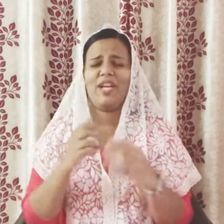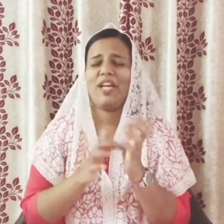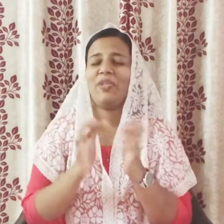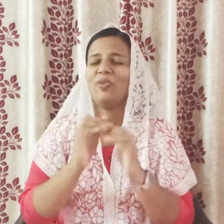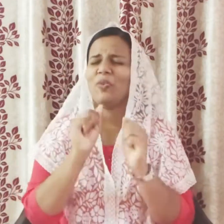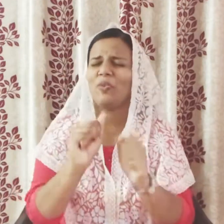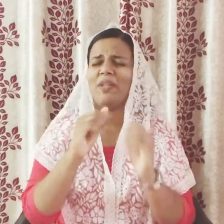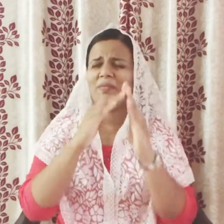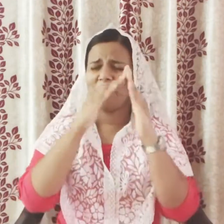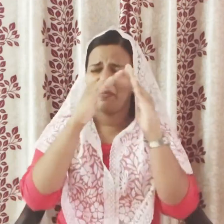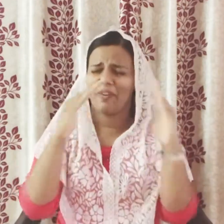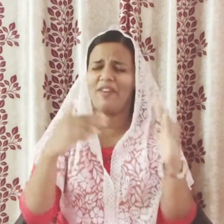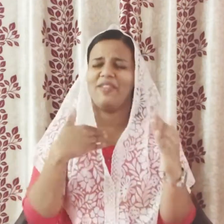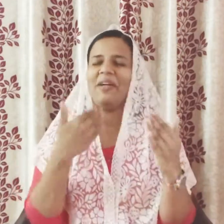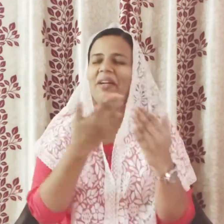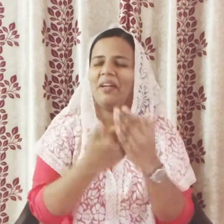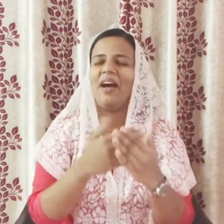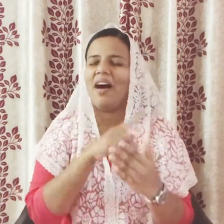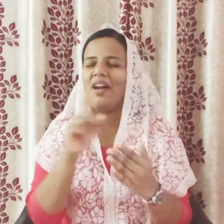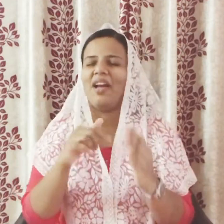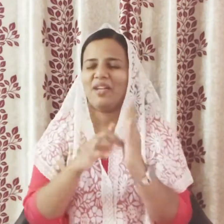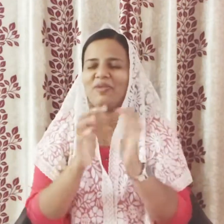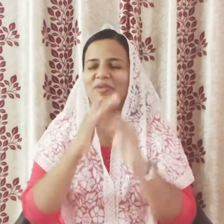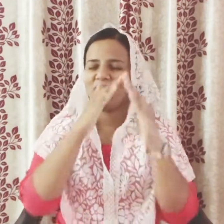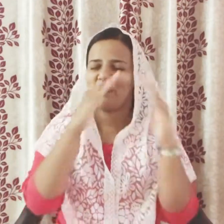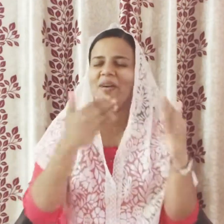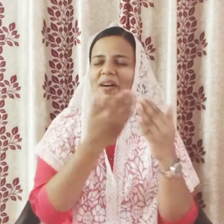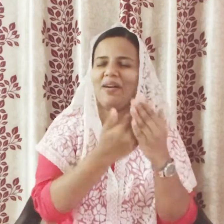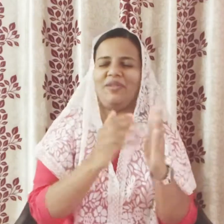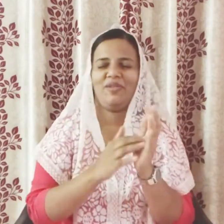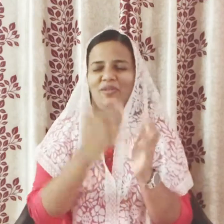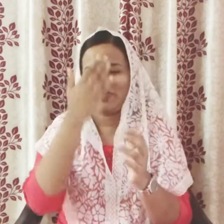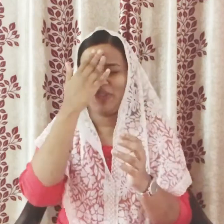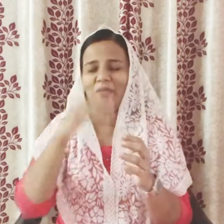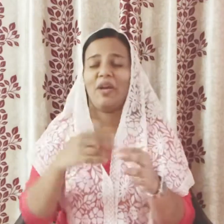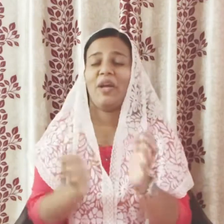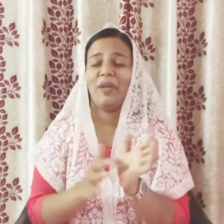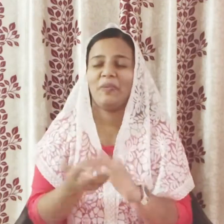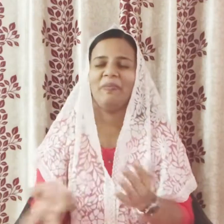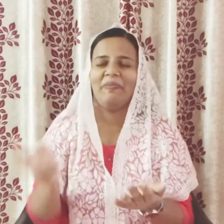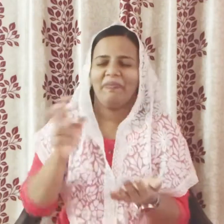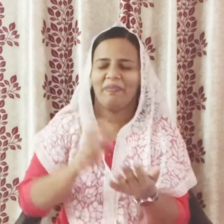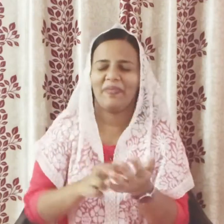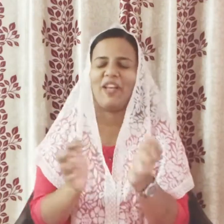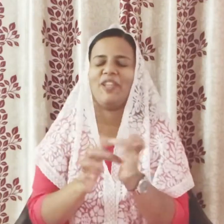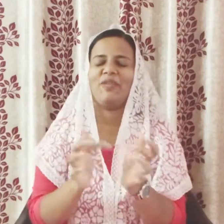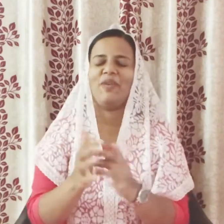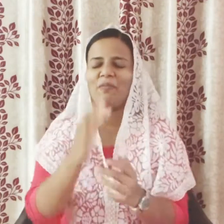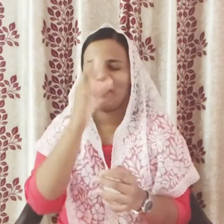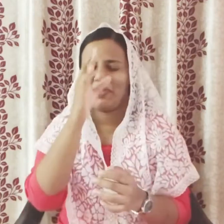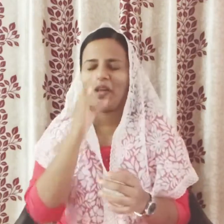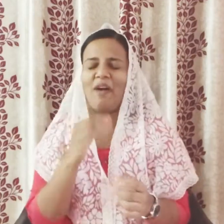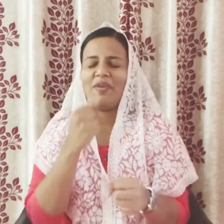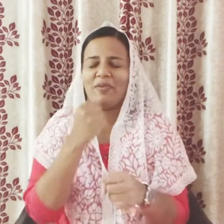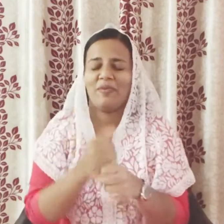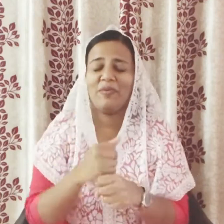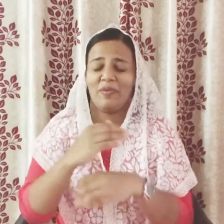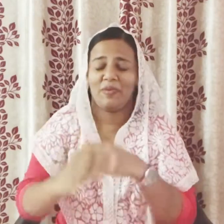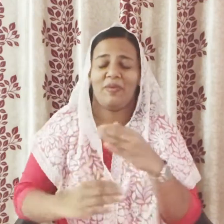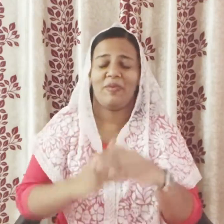സ്വന്തം ഭവനക്കാരാക്കി മാറ്റിയിരിക്കുന്നതിനായിട്ട് സ്തോത്രം. അങ്ങ് ഞങ്ങളെ ക്രിസ്തുവിൽ ഉയർപ്പിച്ച് സ്വർഗീയ സ്ഥലങ്ങളിൽ പിതാവിൻ്റെ കൂടെ, യേശു ക്രിസ്തുവിൻ്റെ കൂടെ